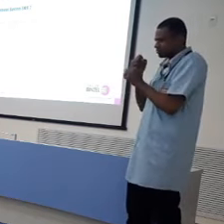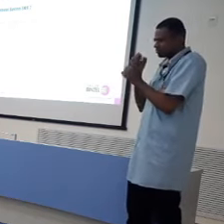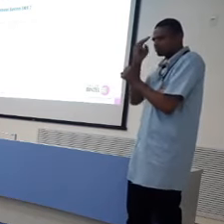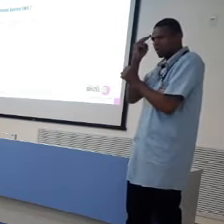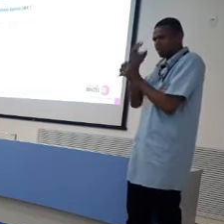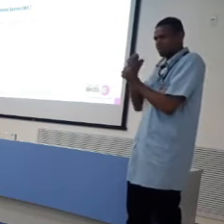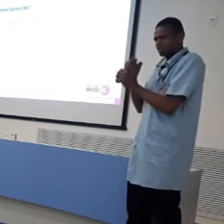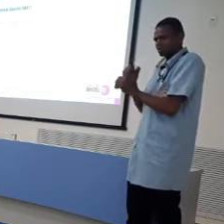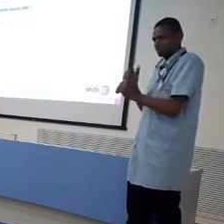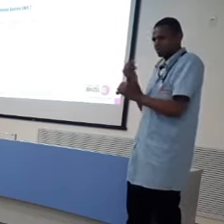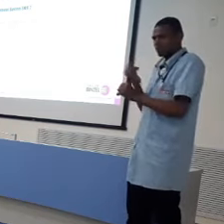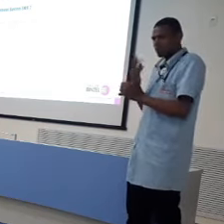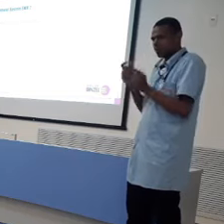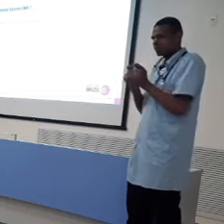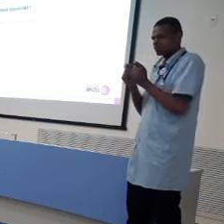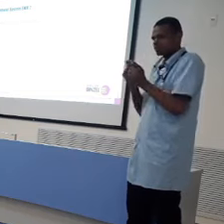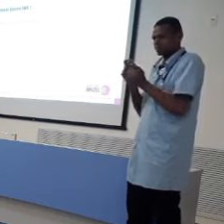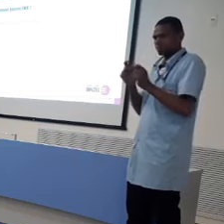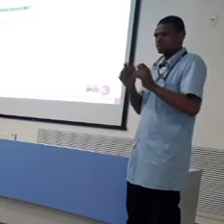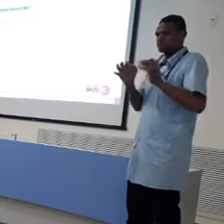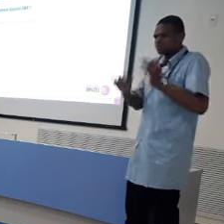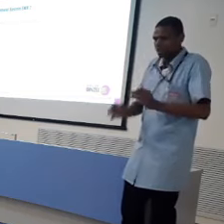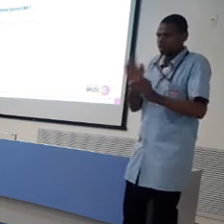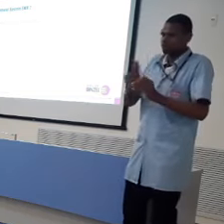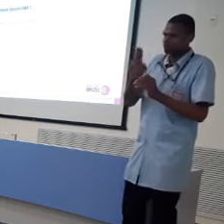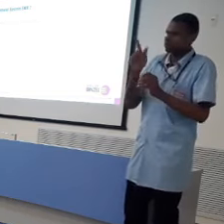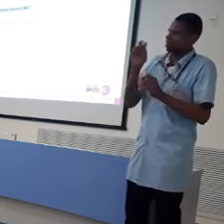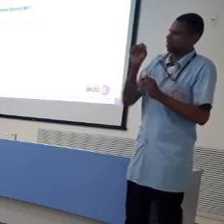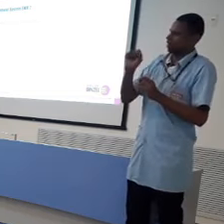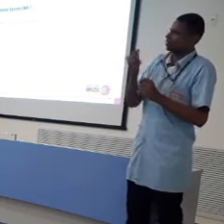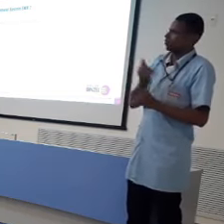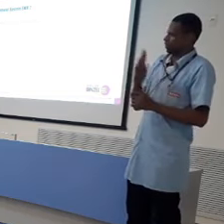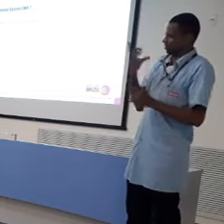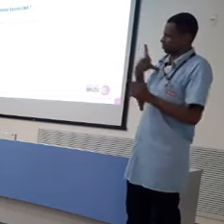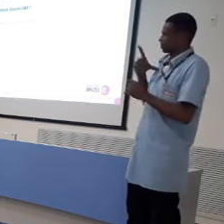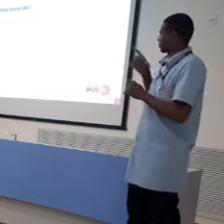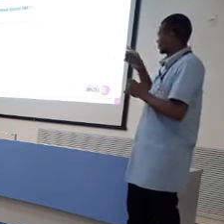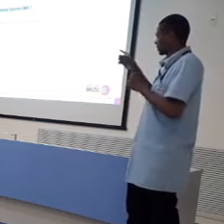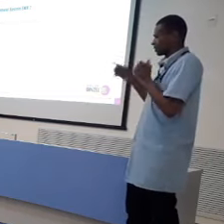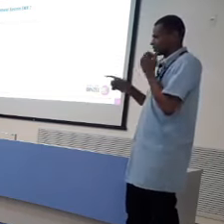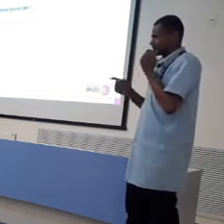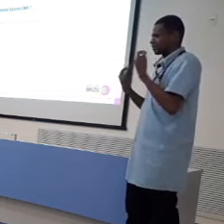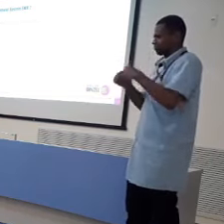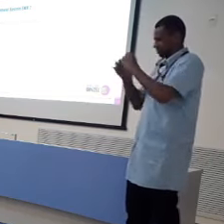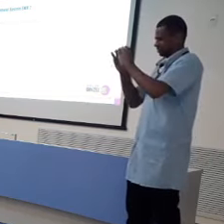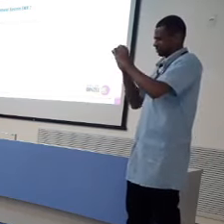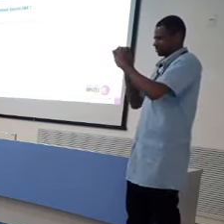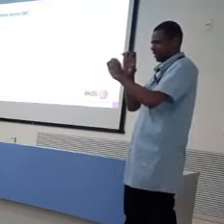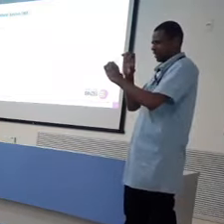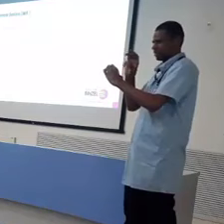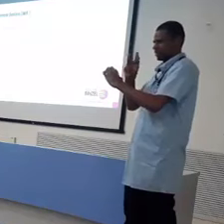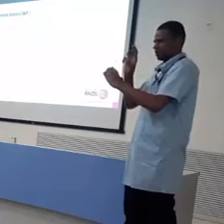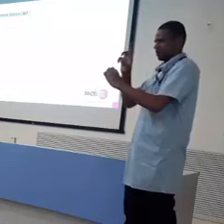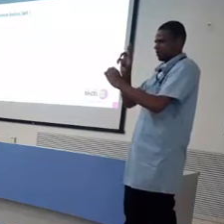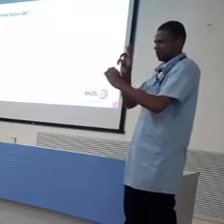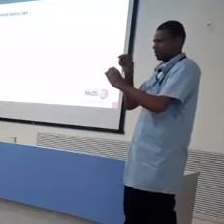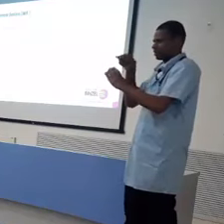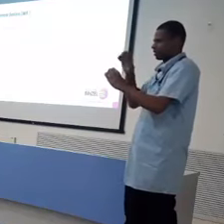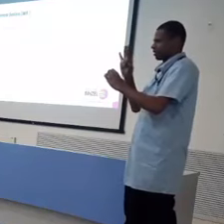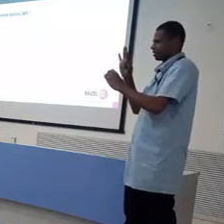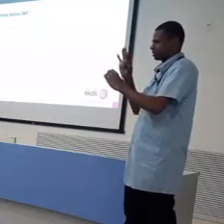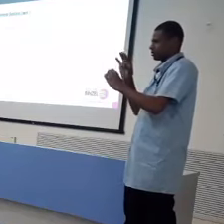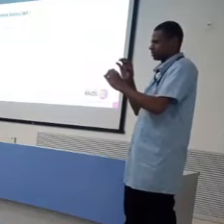gás. Né? Já quando você está trabalhando com EWR2, não. Ele sai